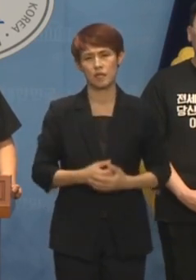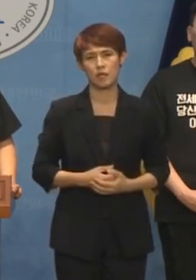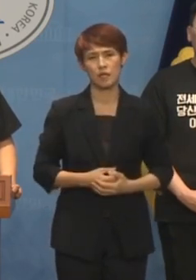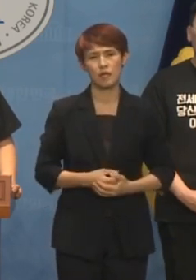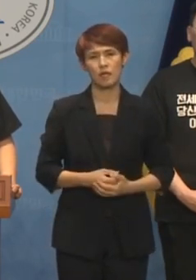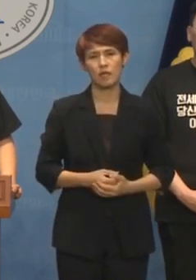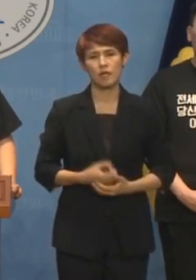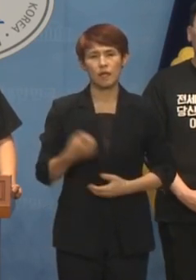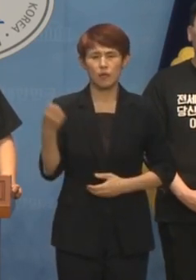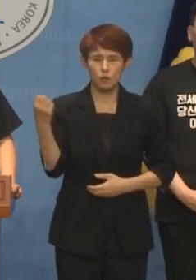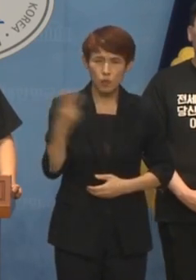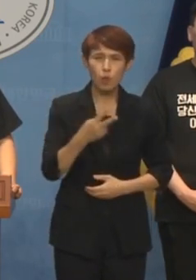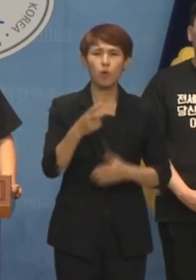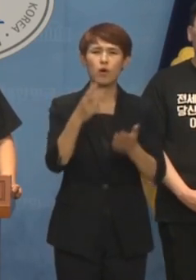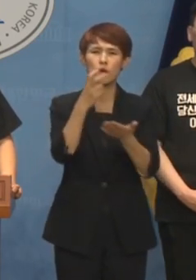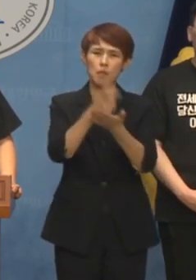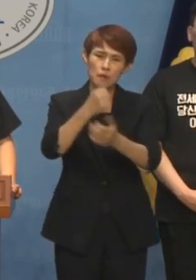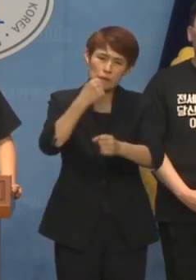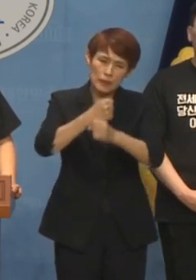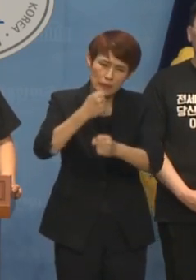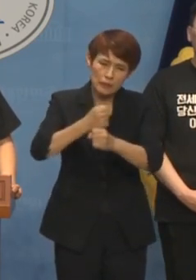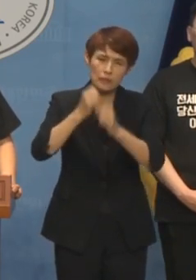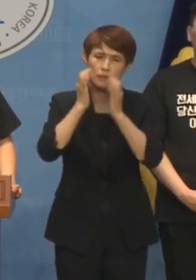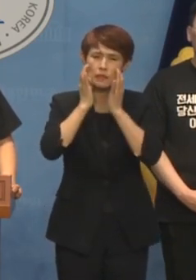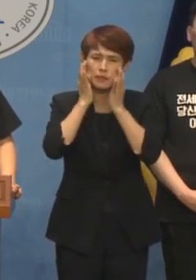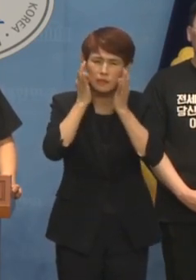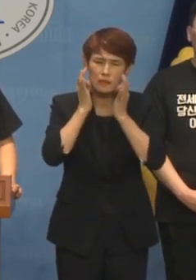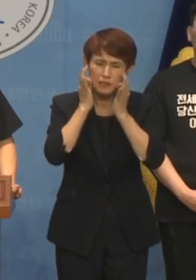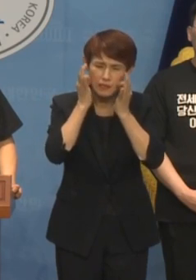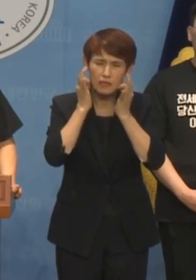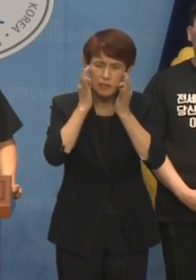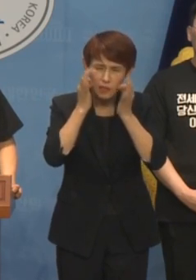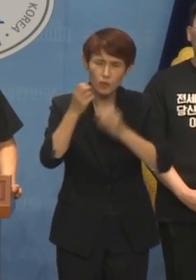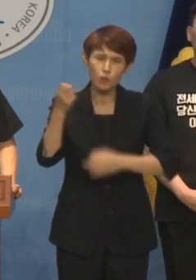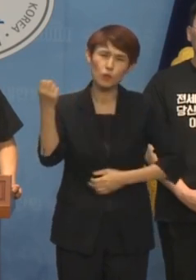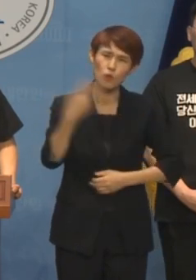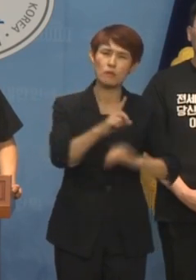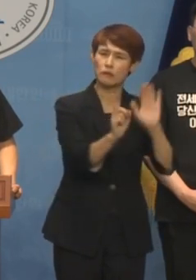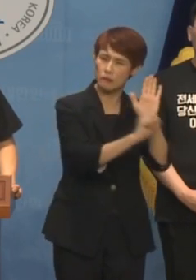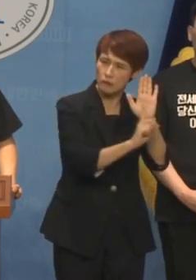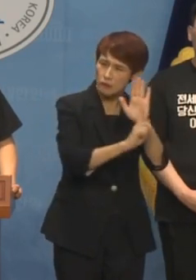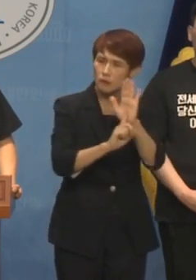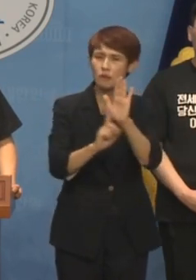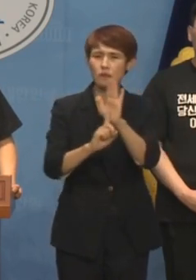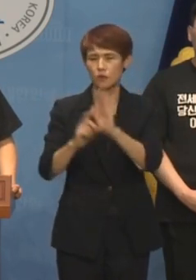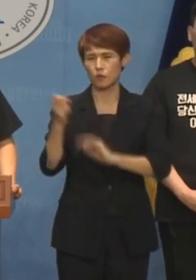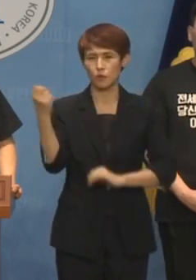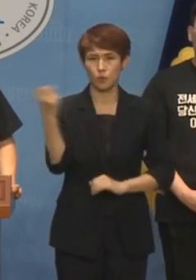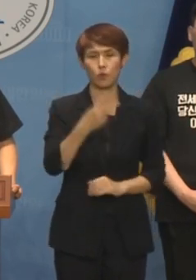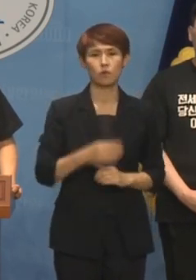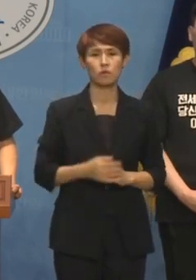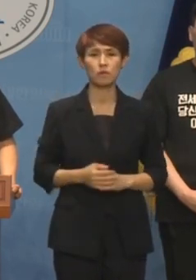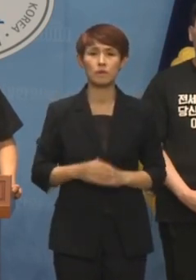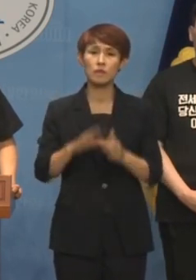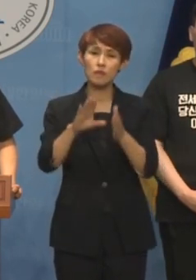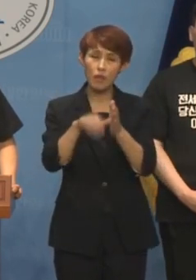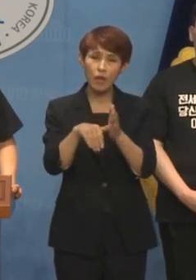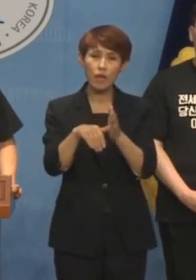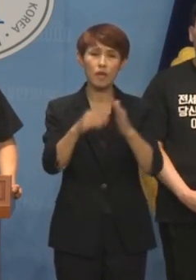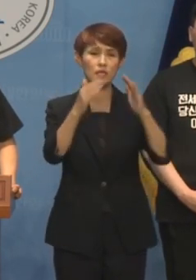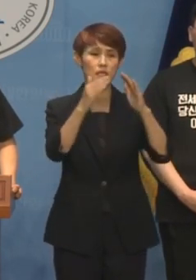다시 저희는 법안을 만들려고 노력해야 되고 이것을 또 알리려고 노력해야 합니다. 그런데 그 사이